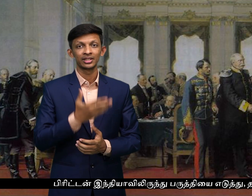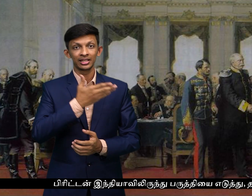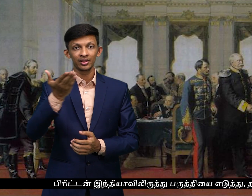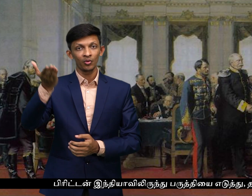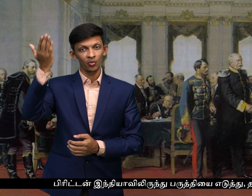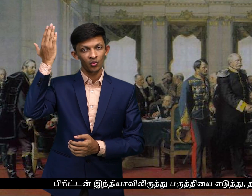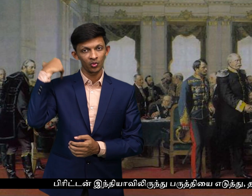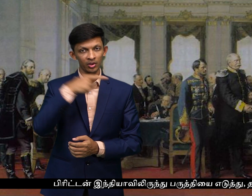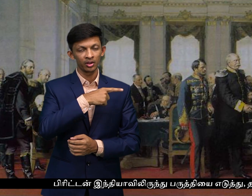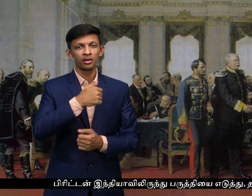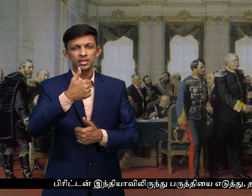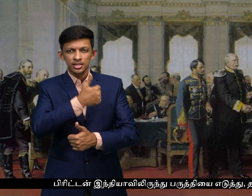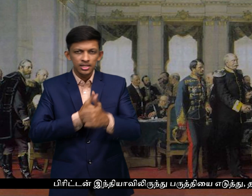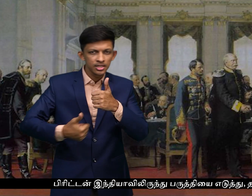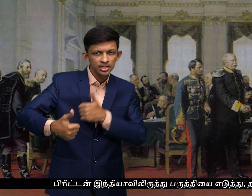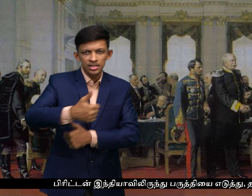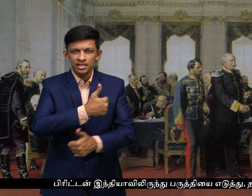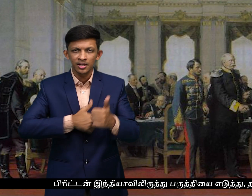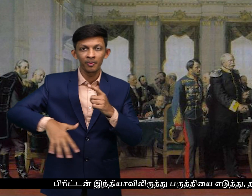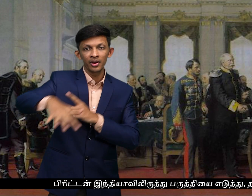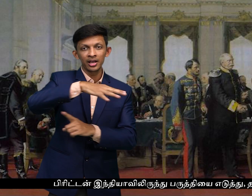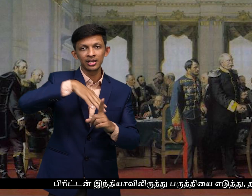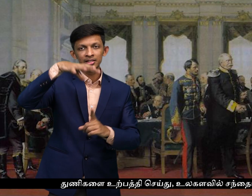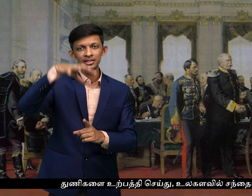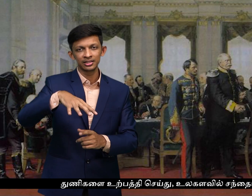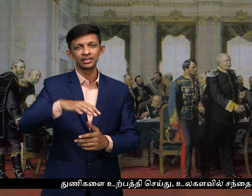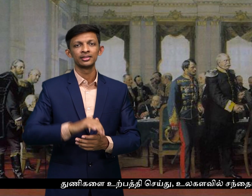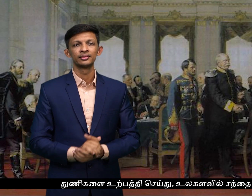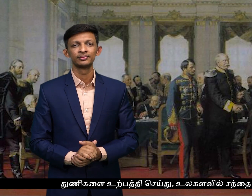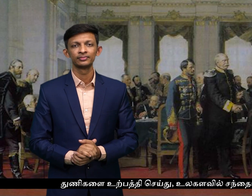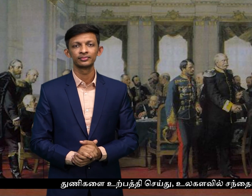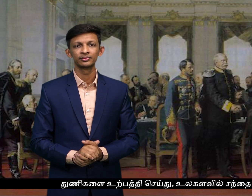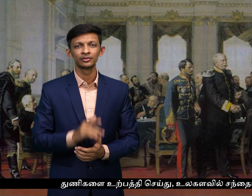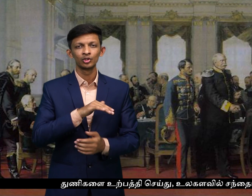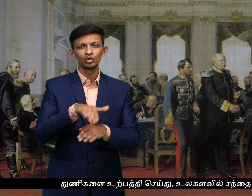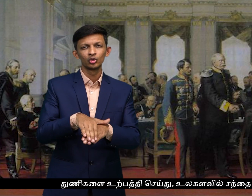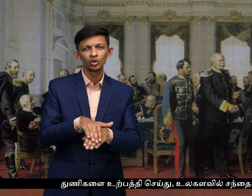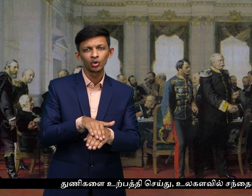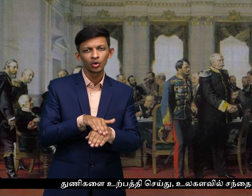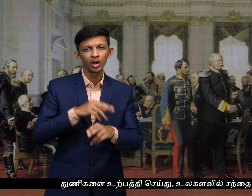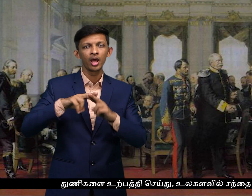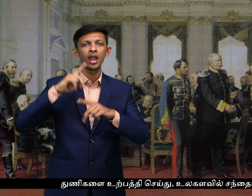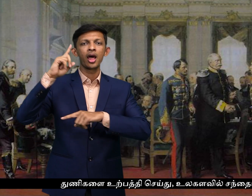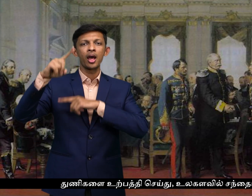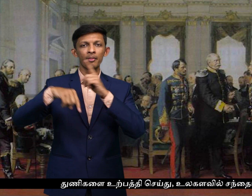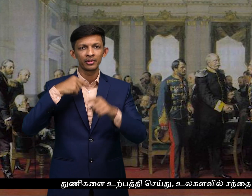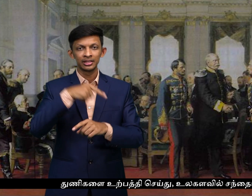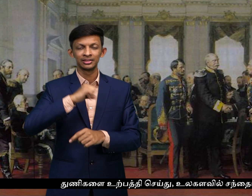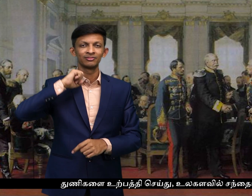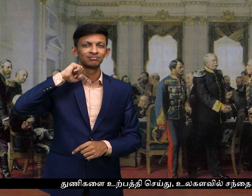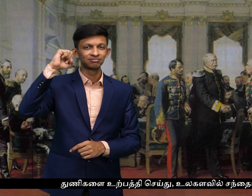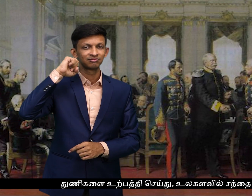பிரிட்டன் இந்தியாவிலிருந்து பருத்தியை எடுத்து தங்கள் நாட்டில் துணிகளை உற்பத்தி செய்து உலகளவில்